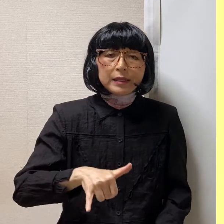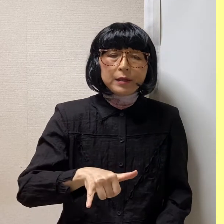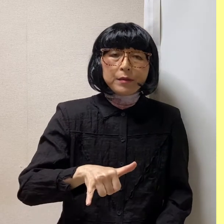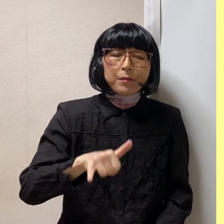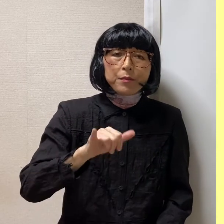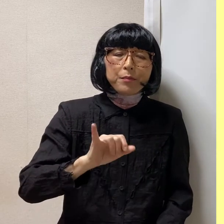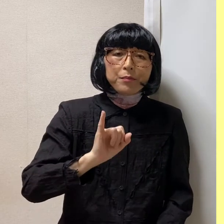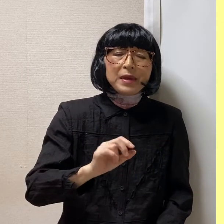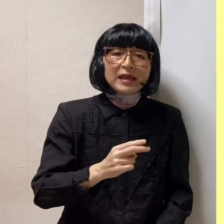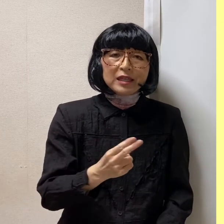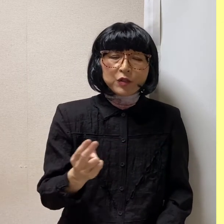I paid money.